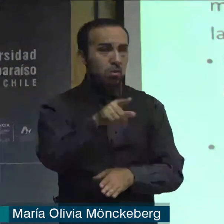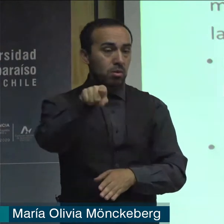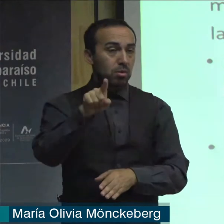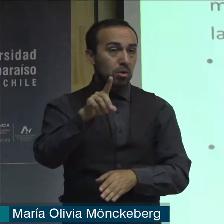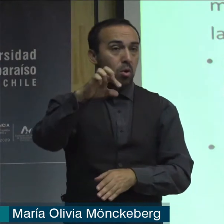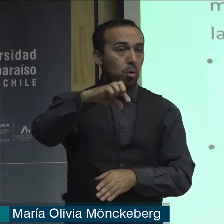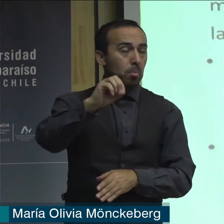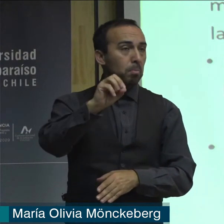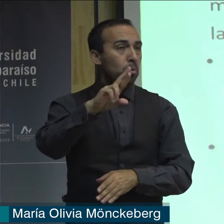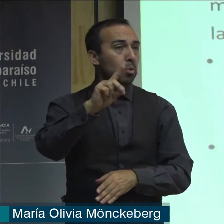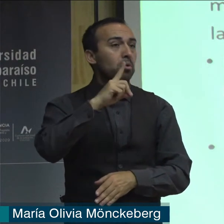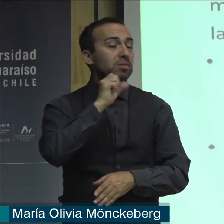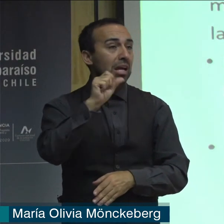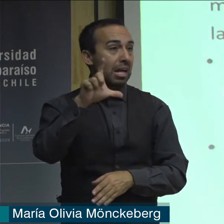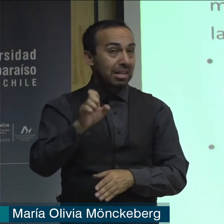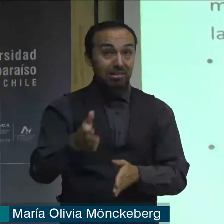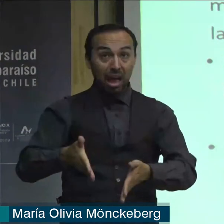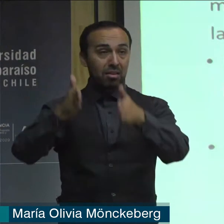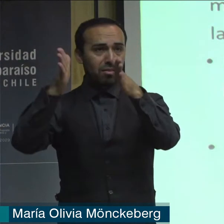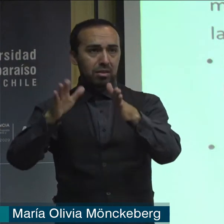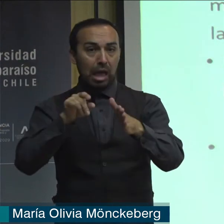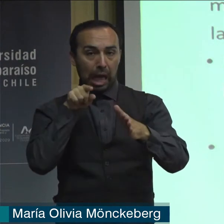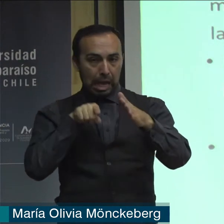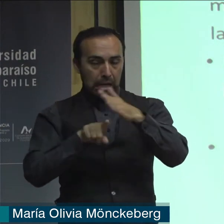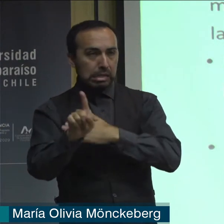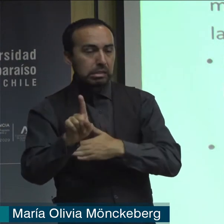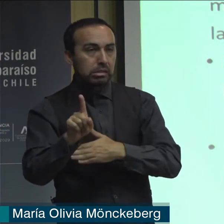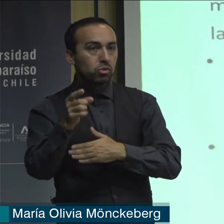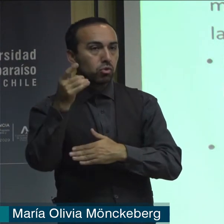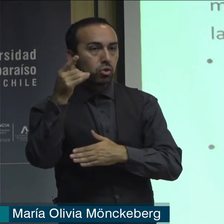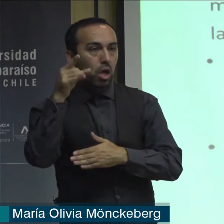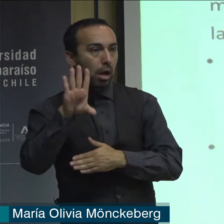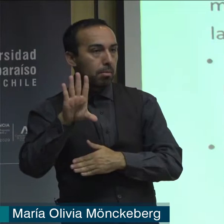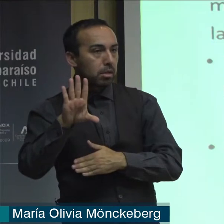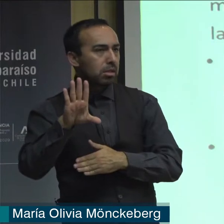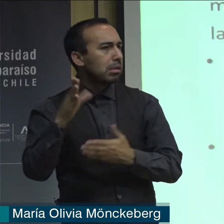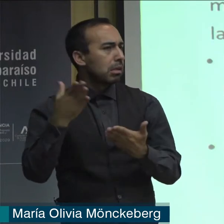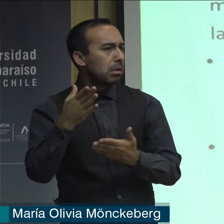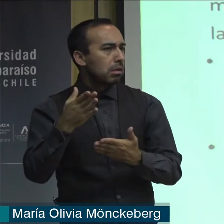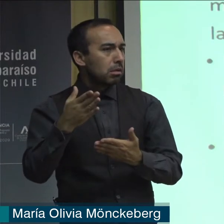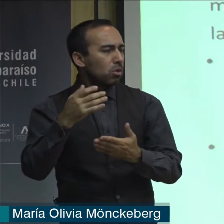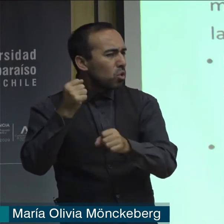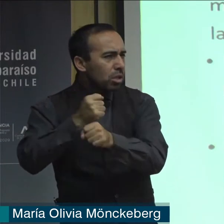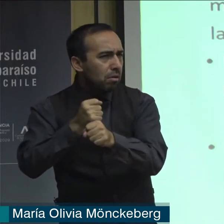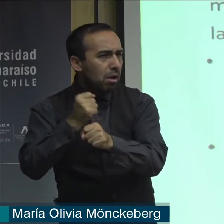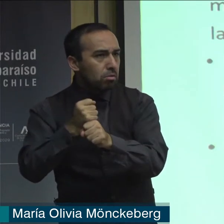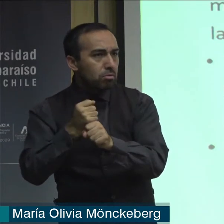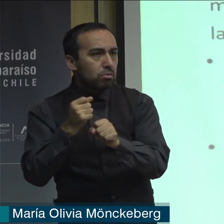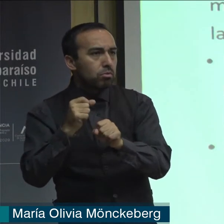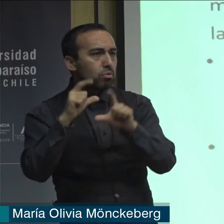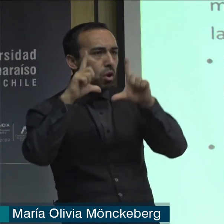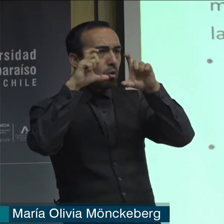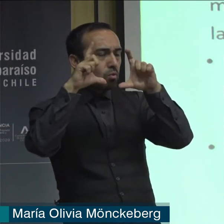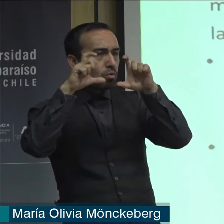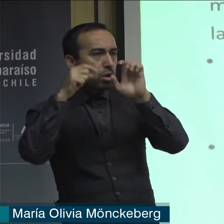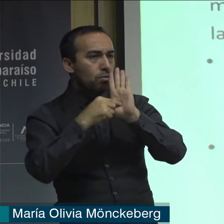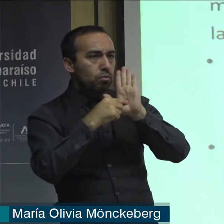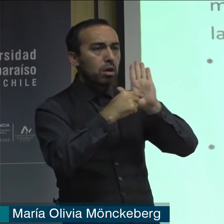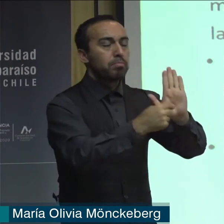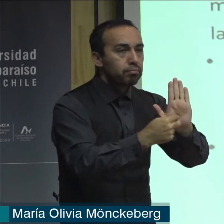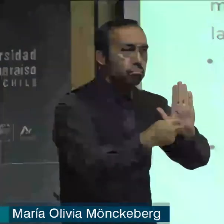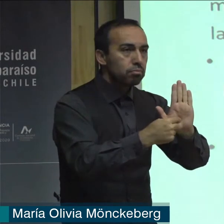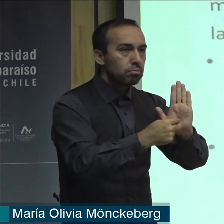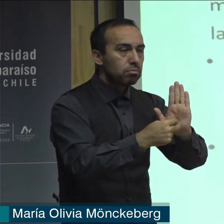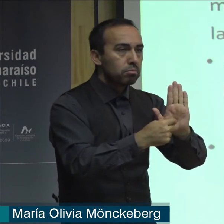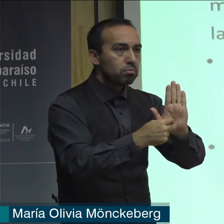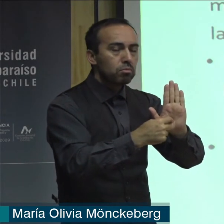y lo único que pudo salir es una foto con cuatro líneas diciendo que estaban ahí los